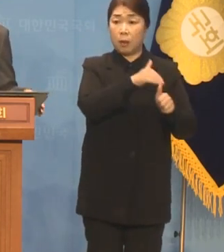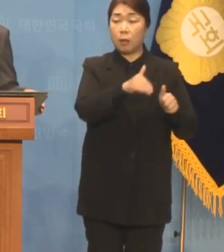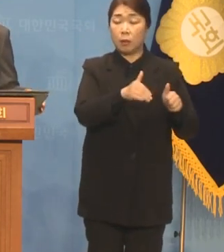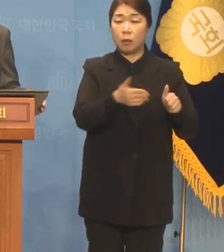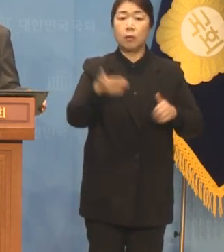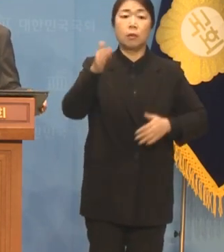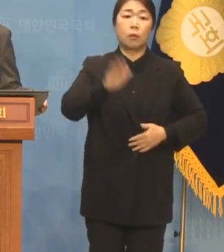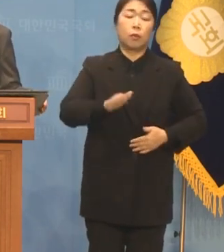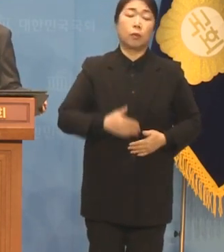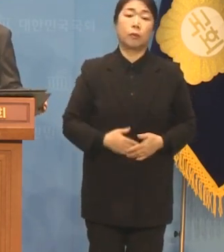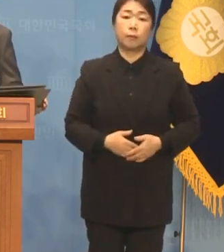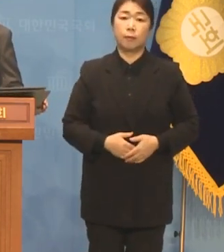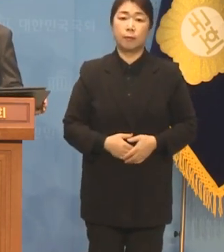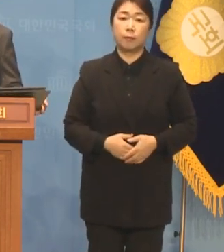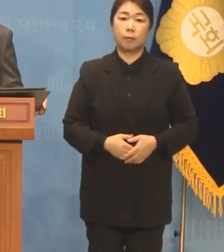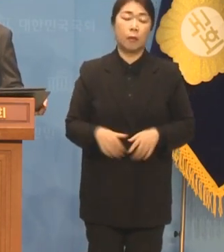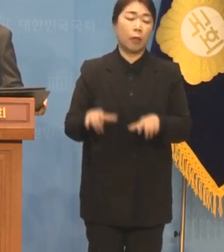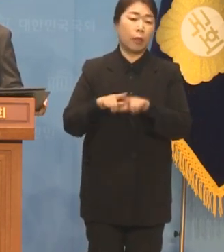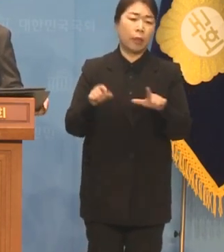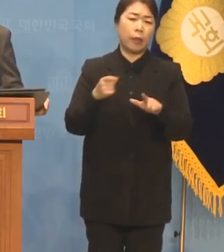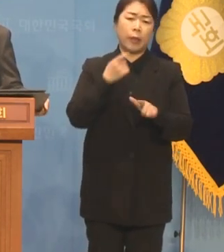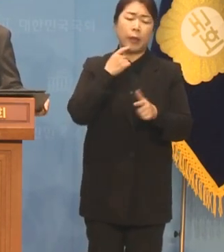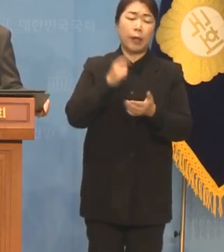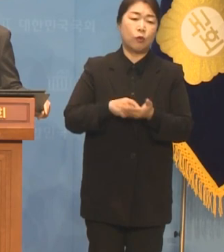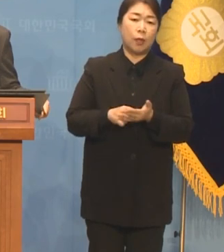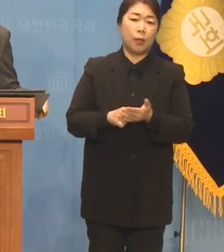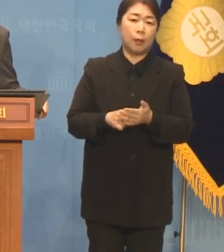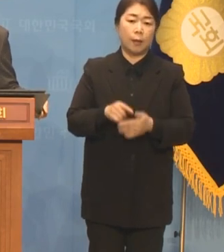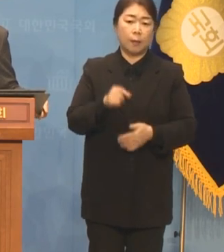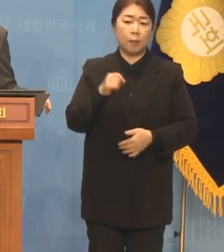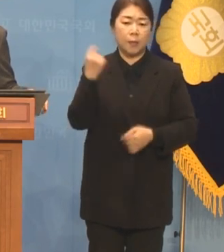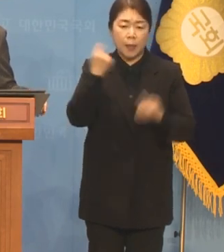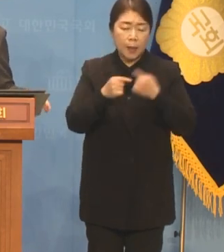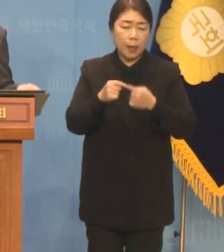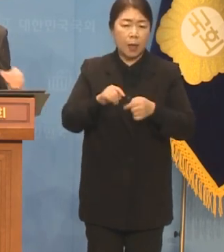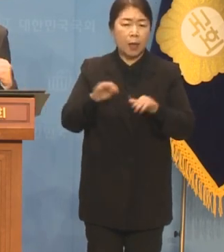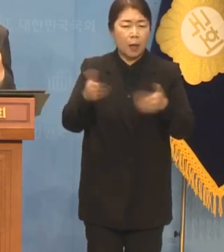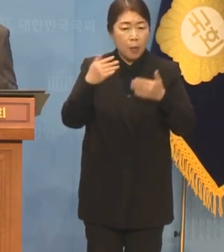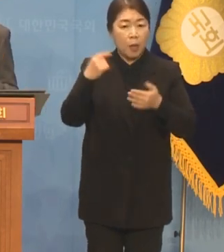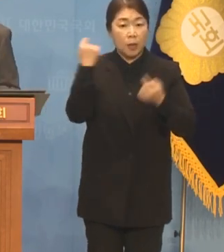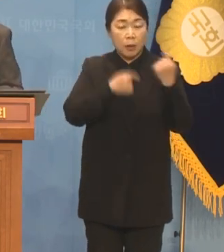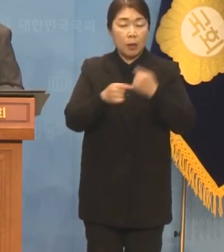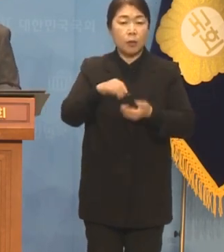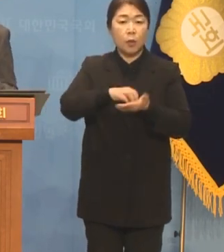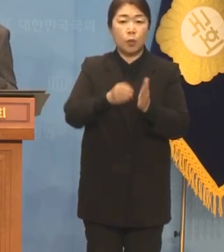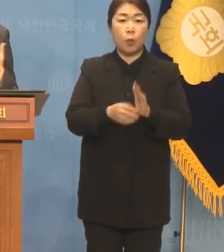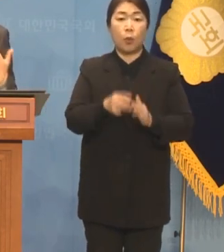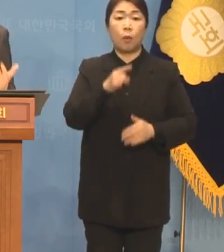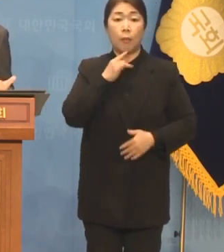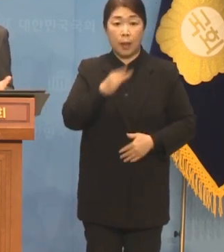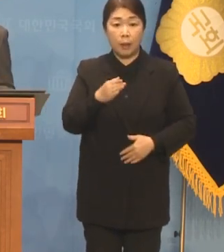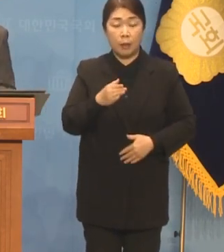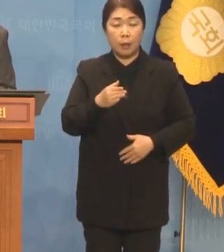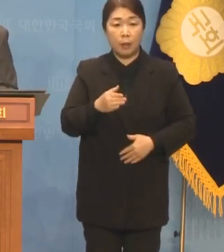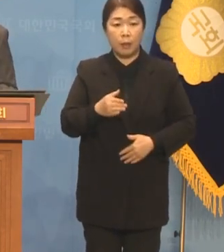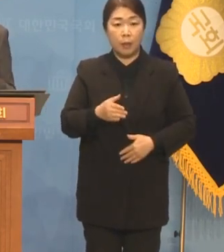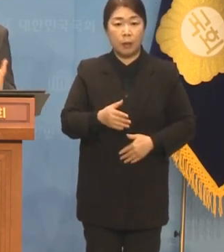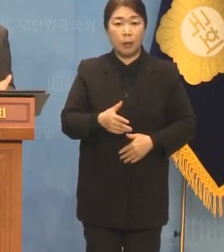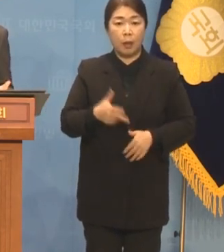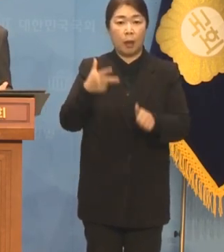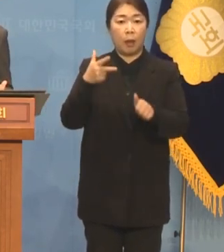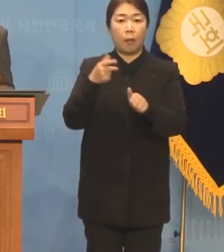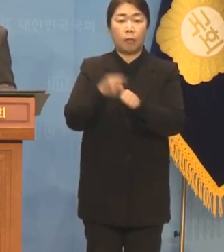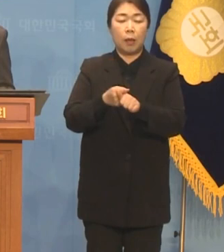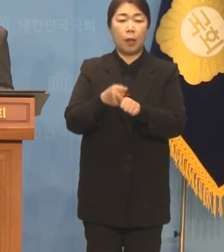상태임에도 불구하고 단순한 열상이나 단순한 상해 정도에 해당할 수 있다는 것을 암시하는